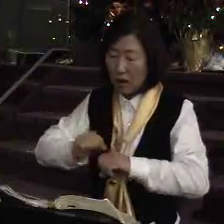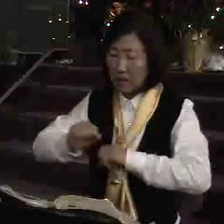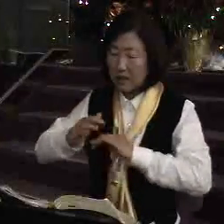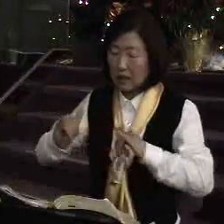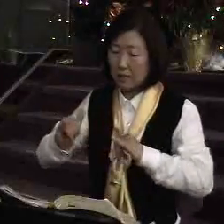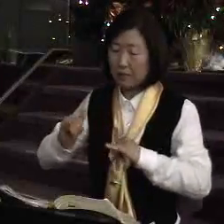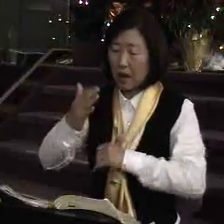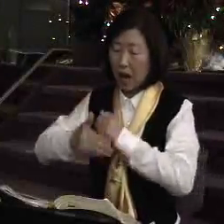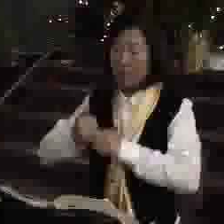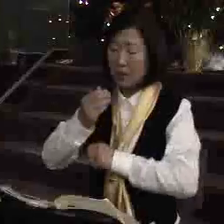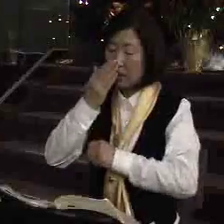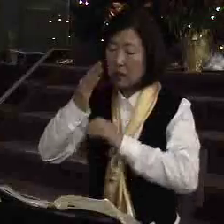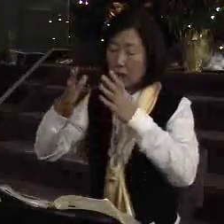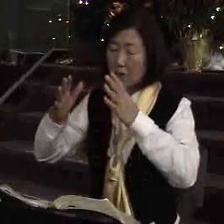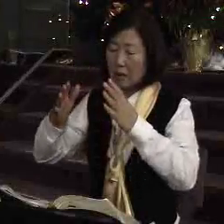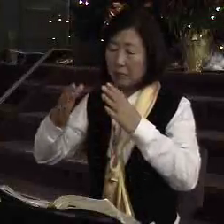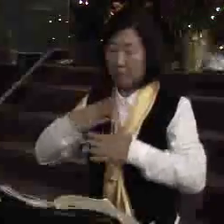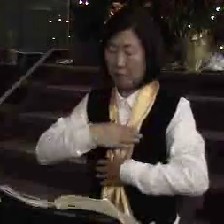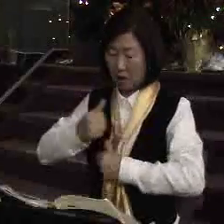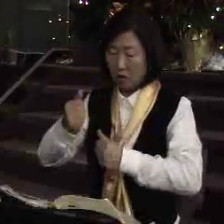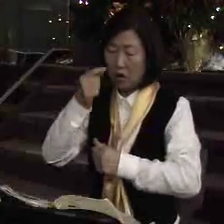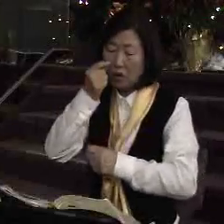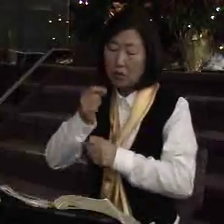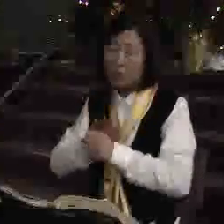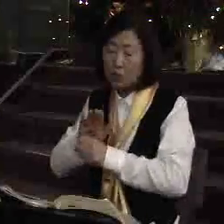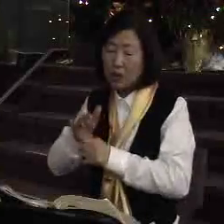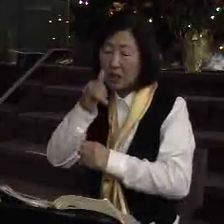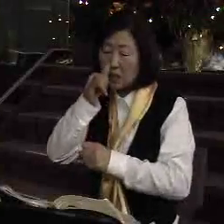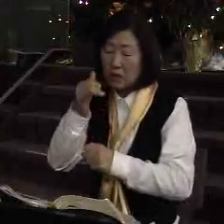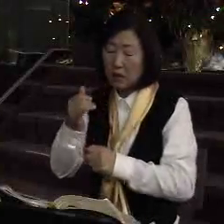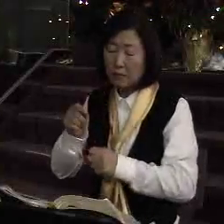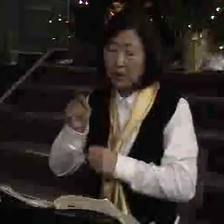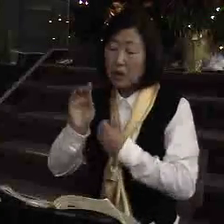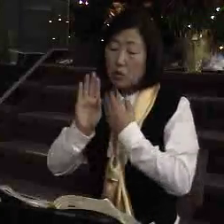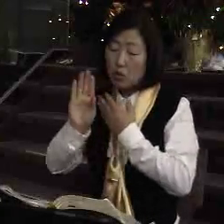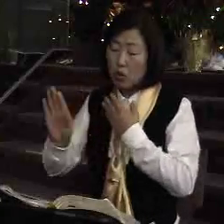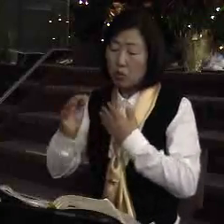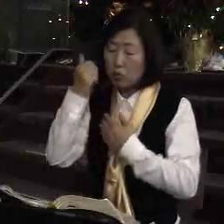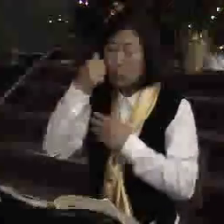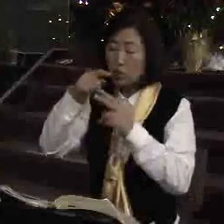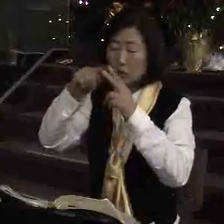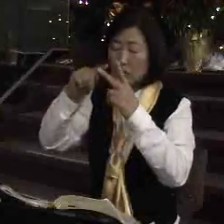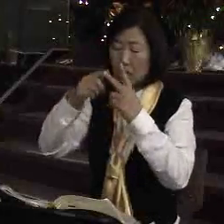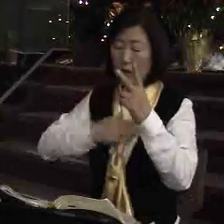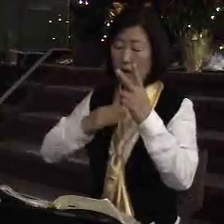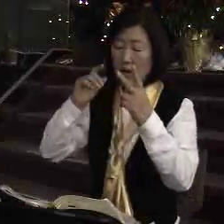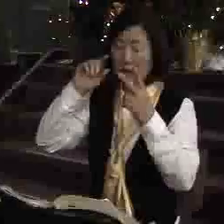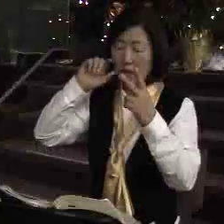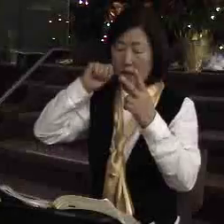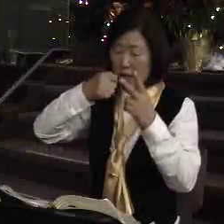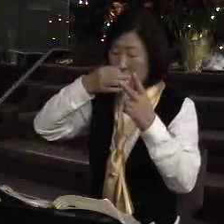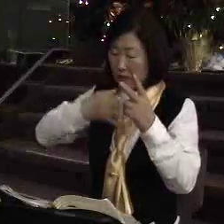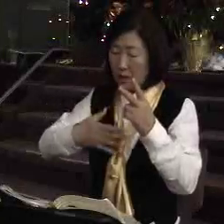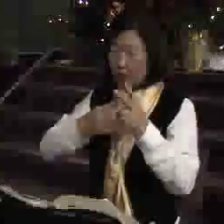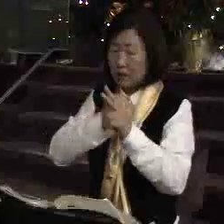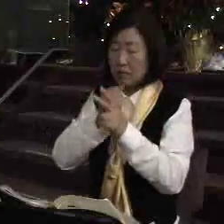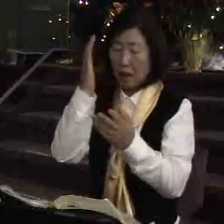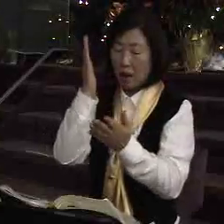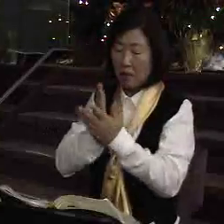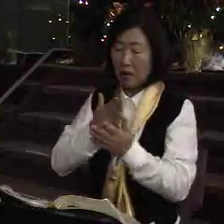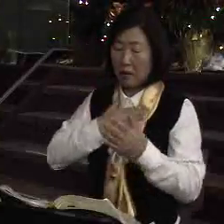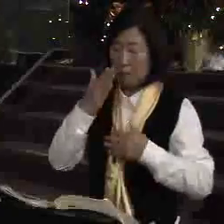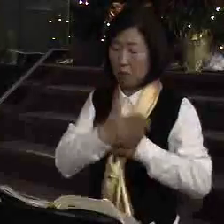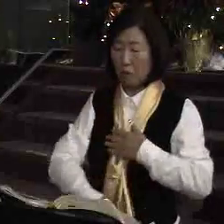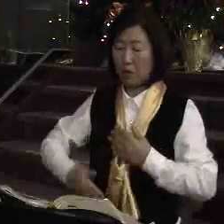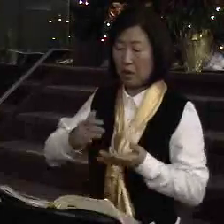하나님의 이스라엘에게 평강과 긍휼이 있을지어다. 이후로는 누구든지 나를 괴롭게 말라. 내가 내